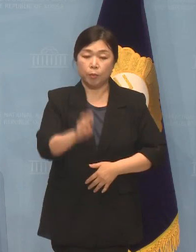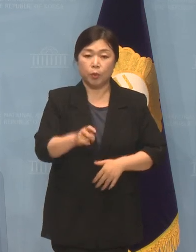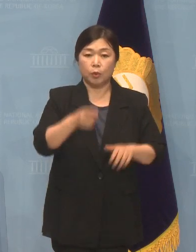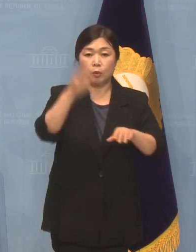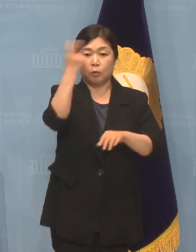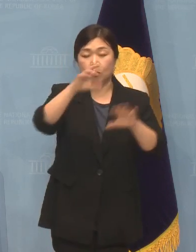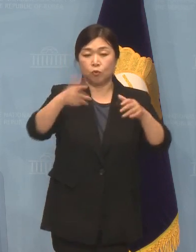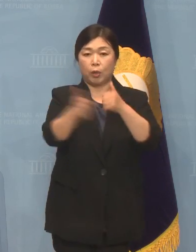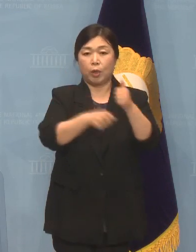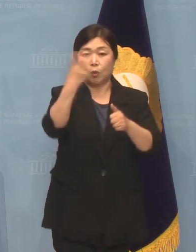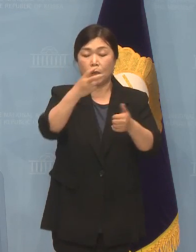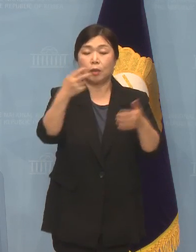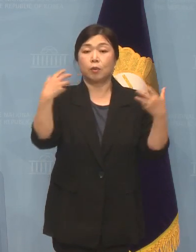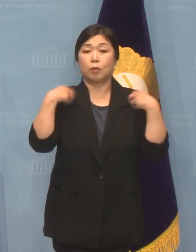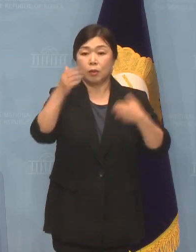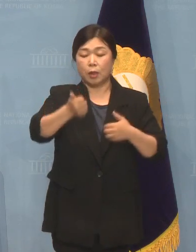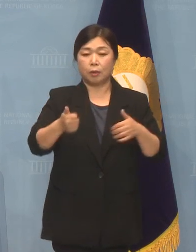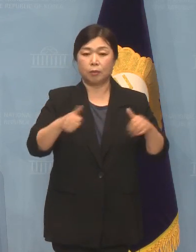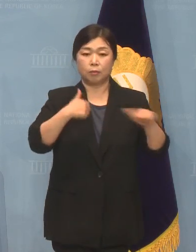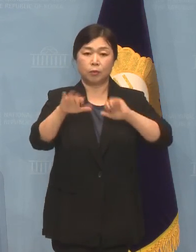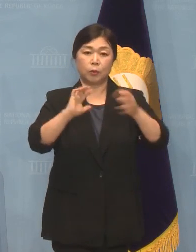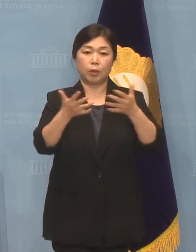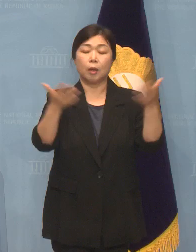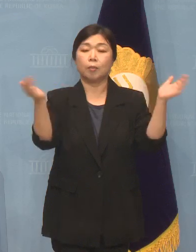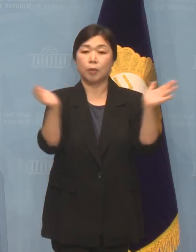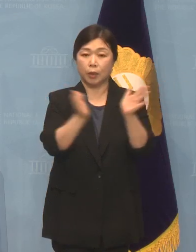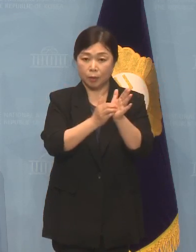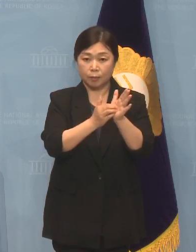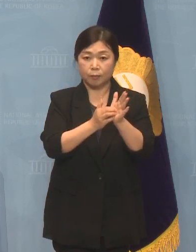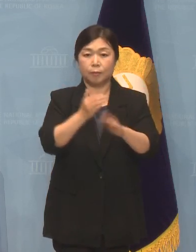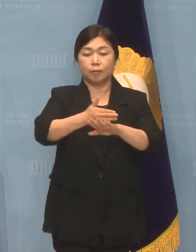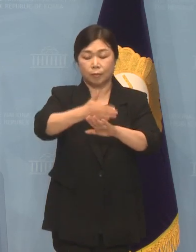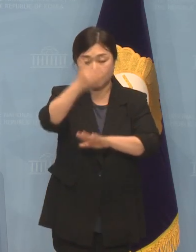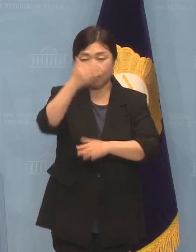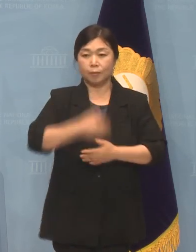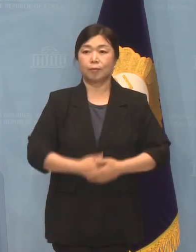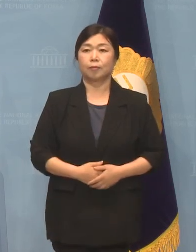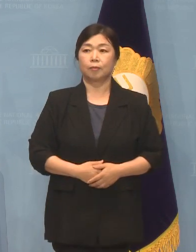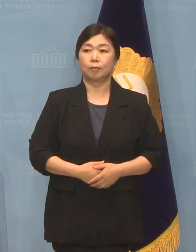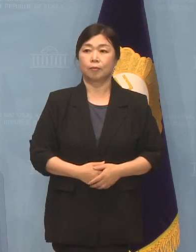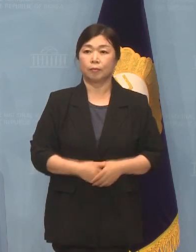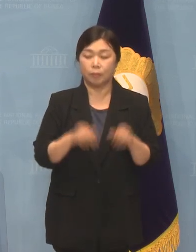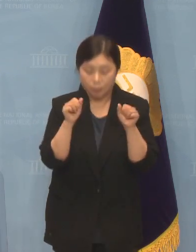국회입법조사처장이 좌장으로 참석할 예정입니다. 이상 브리핑 마칩니다. 감사합니다.